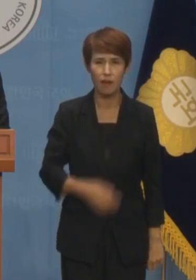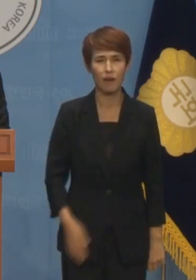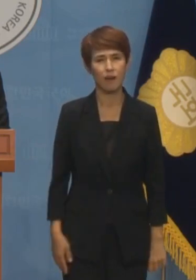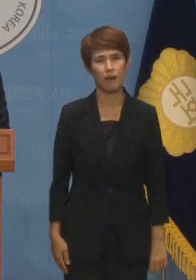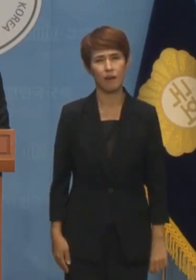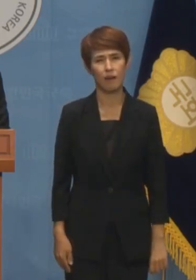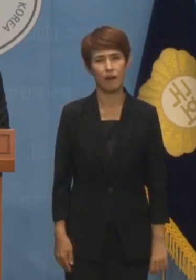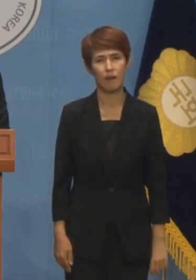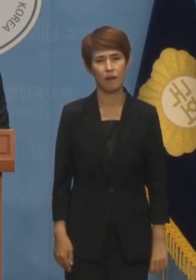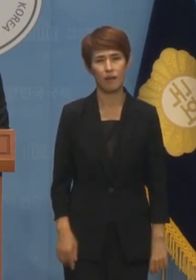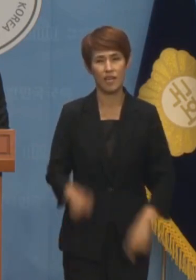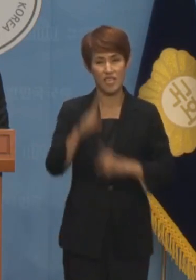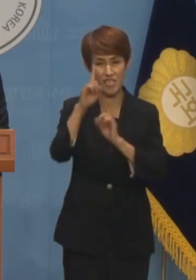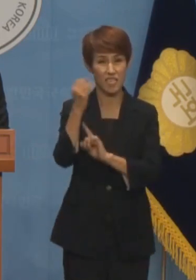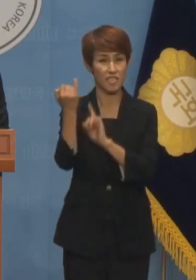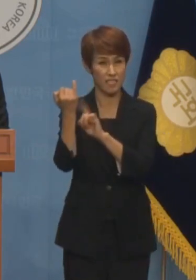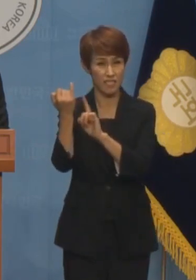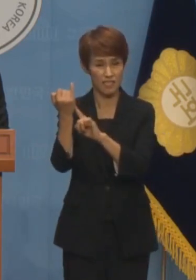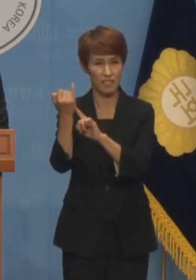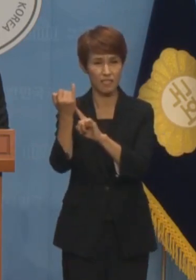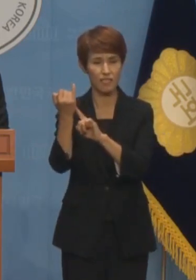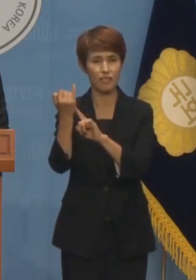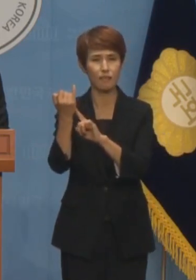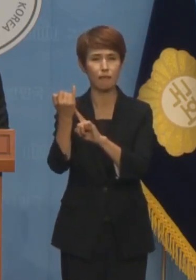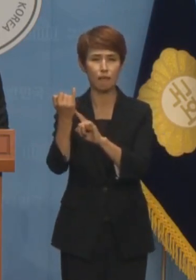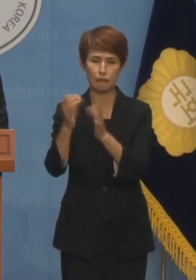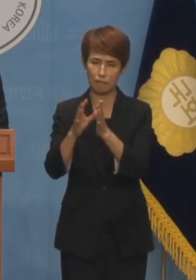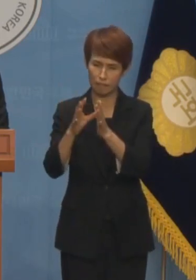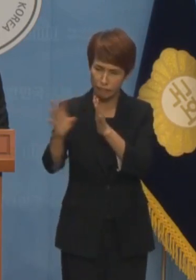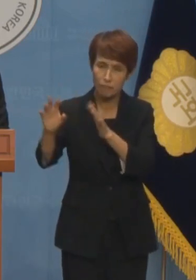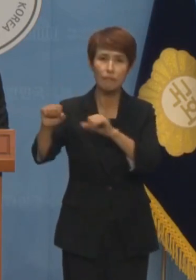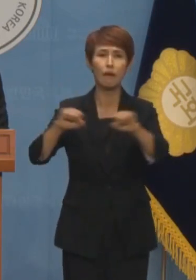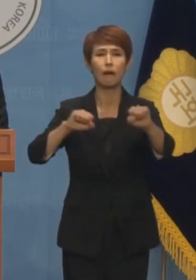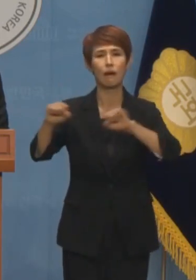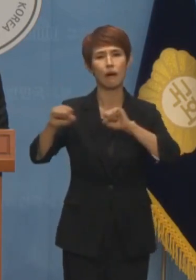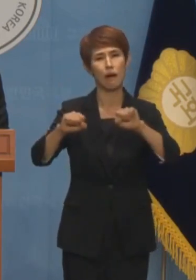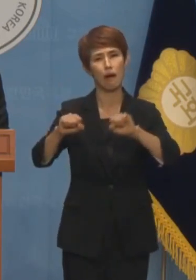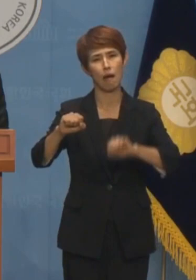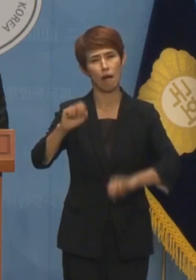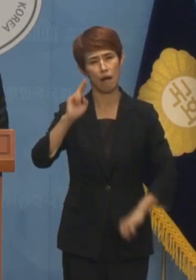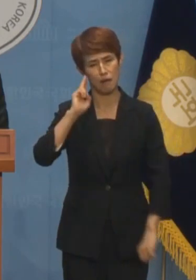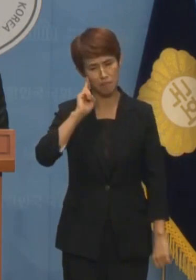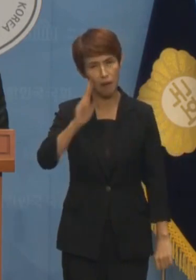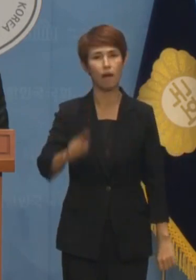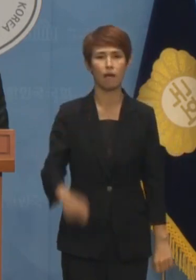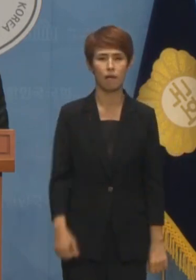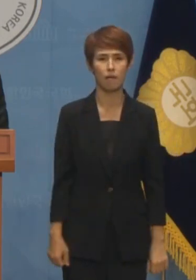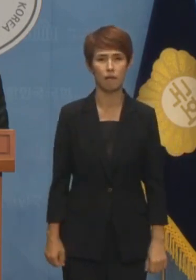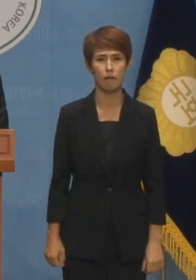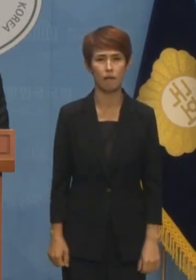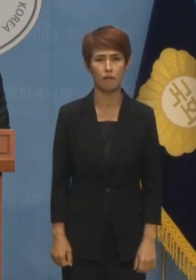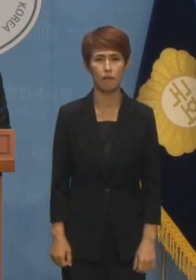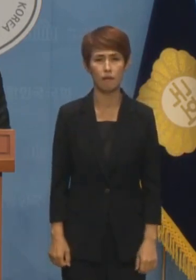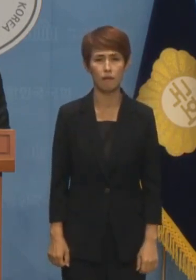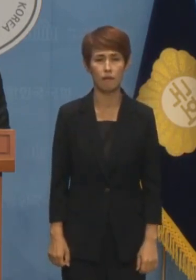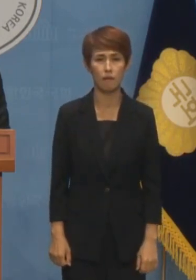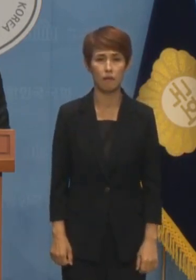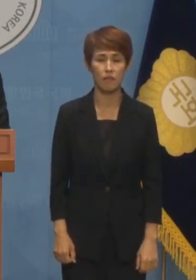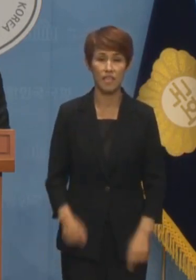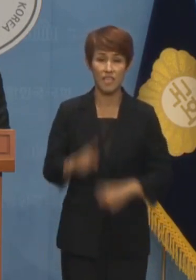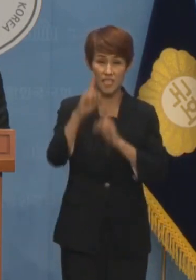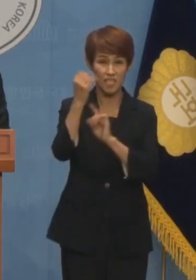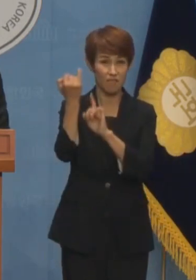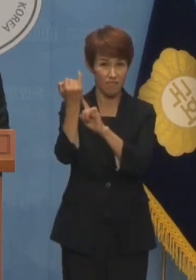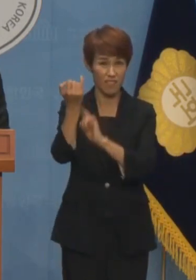팔수록 튀어나오는 이진숙 방통위원장 후보자의 극우적 언행은 가히 괴담 수준입니다. 이진숙